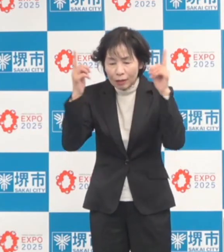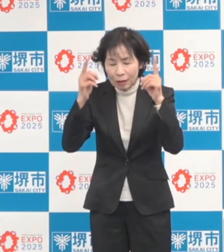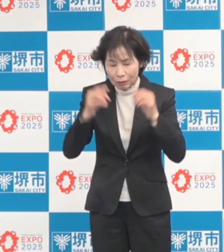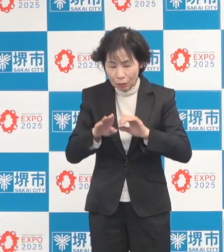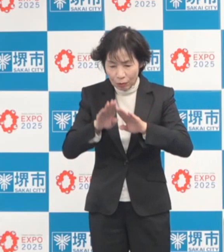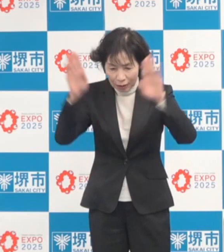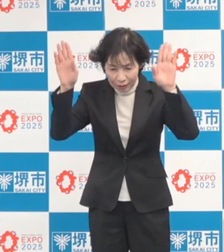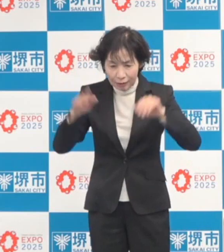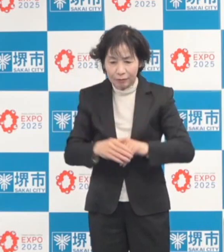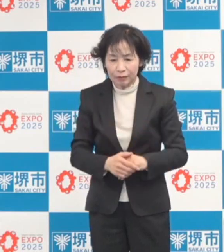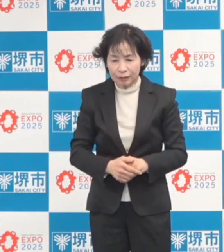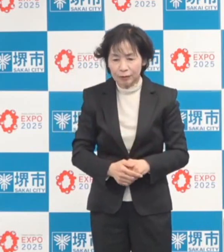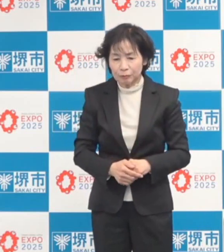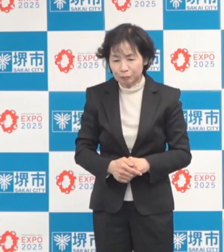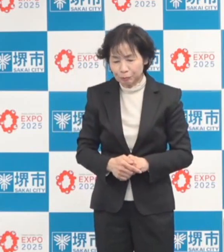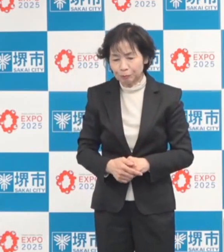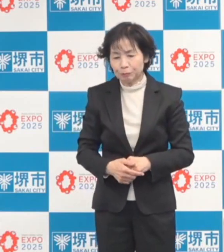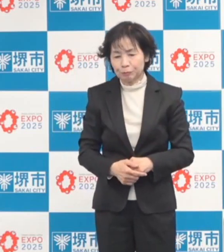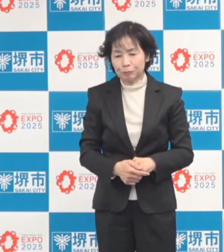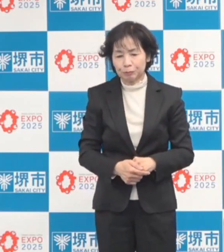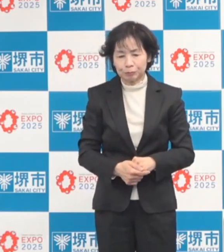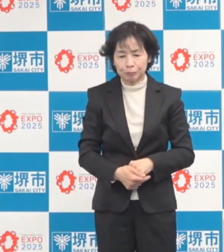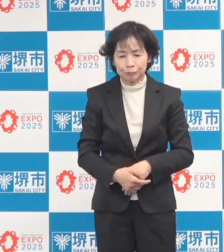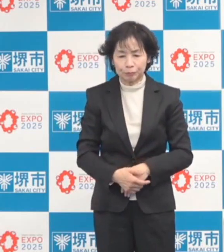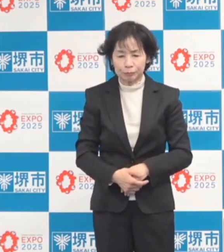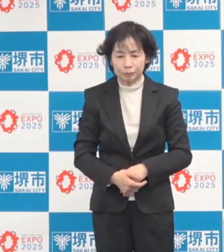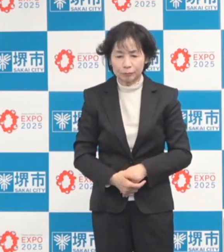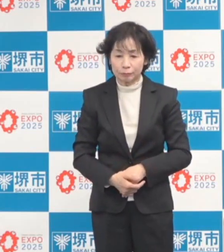促進のための行動を行ってまいります。